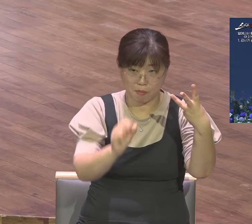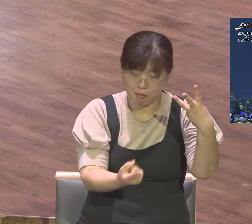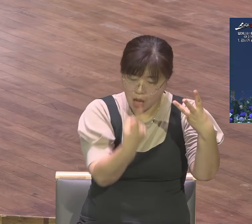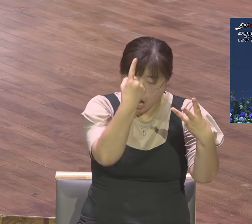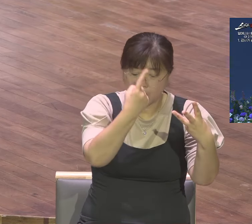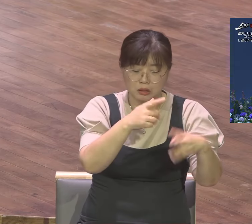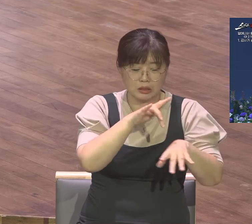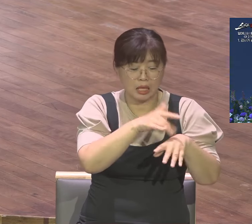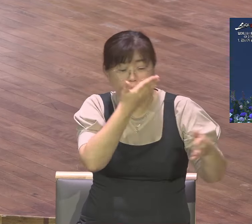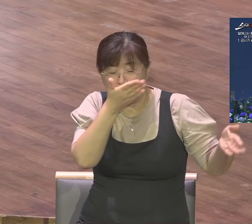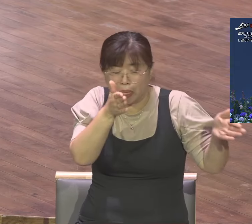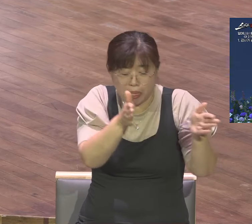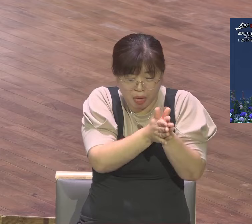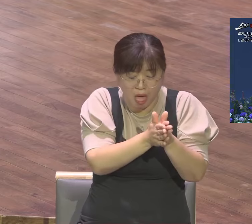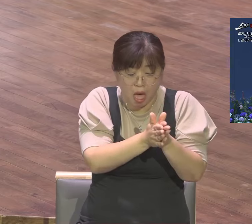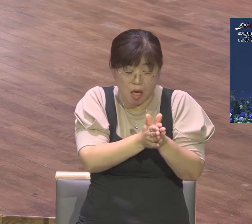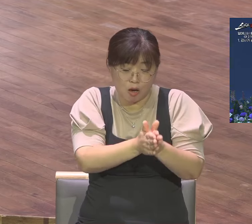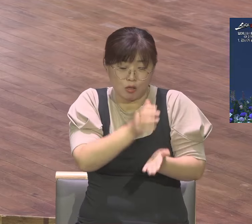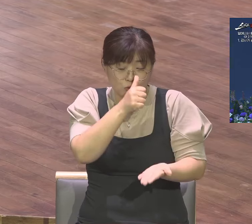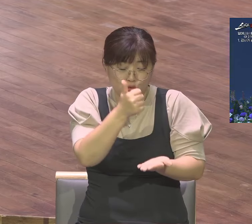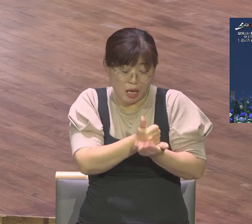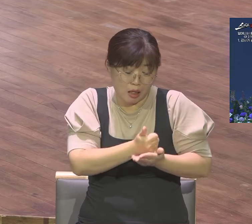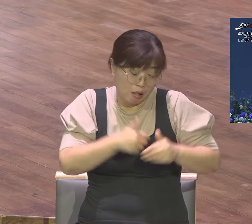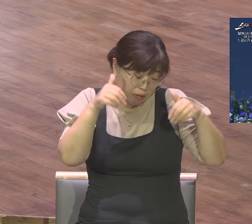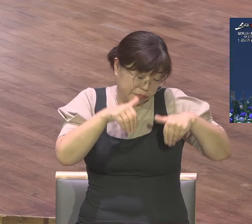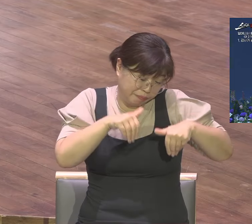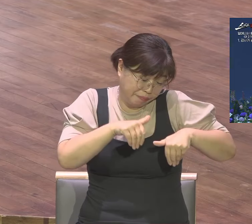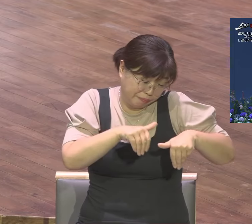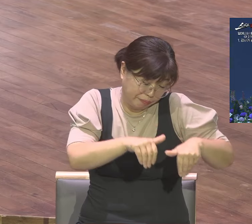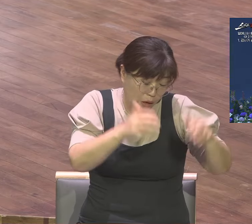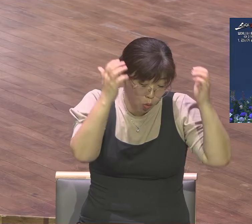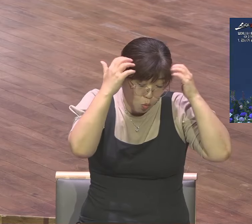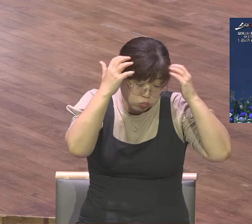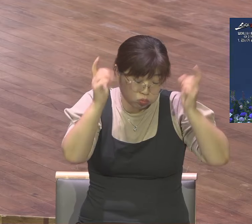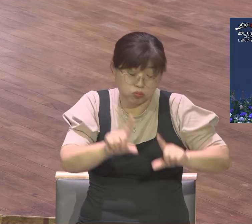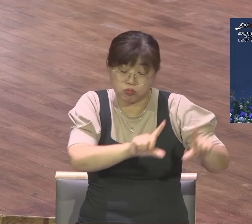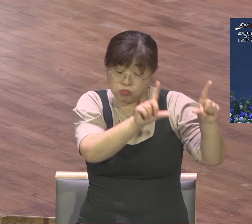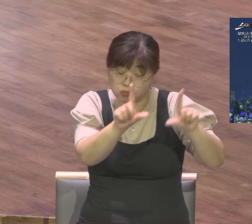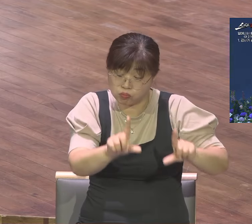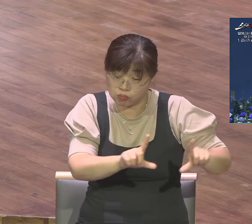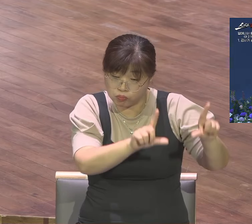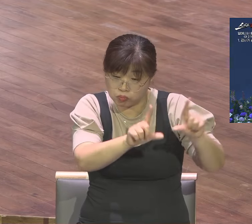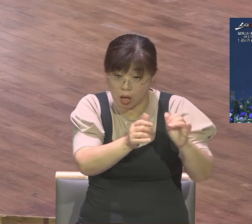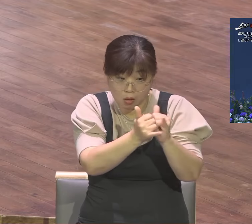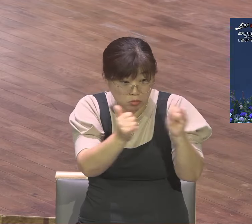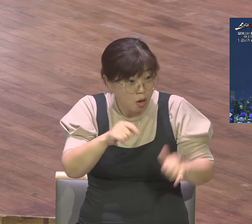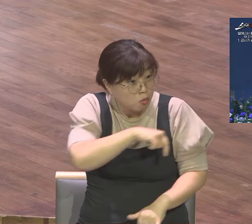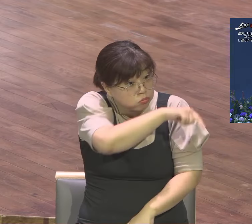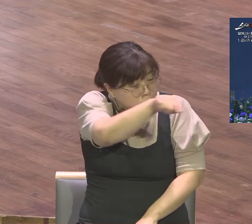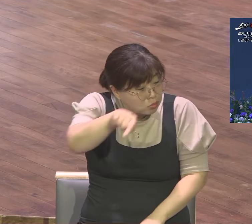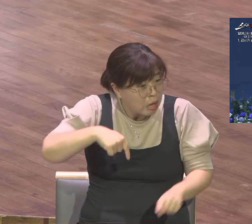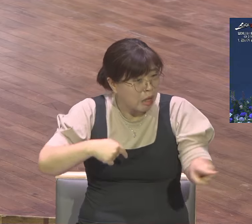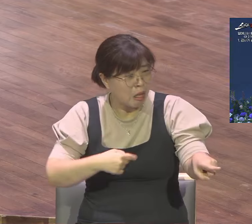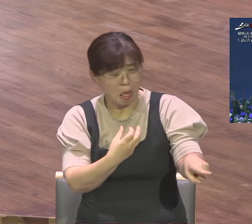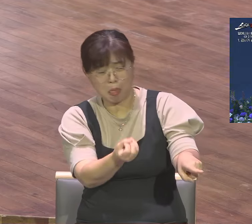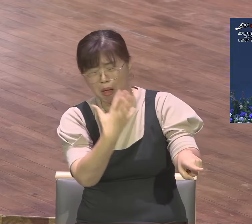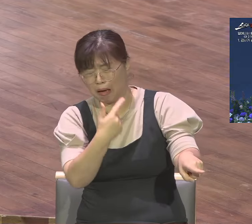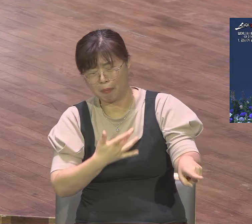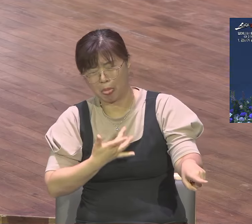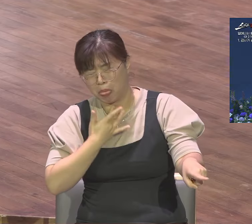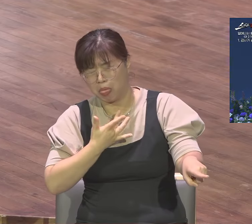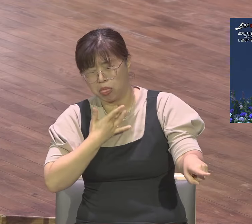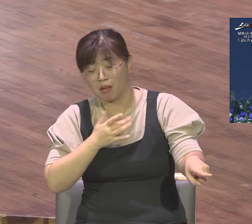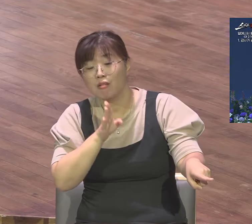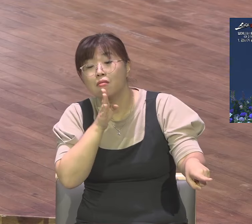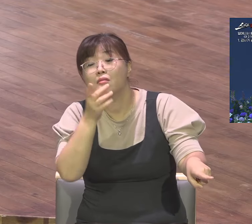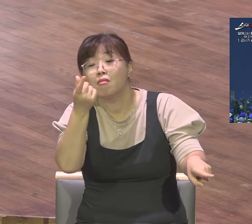아무리 봐도 이쁜 구석이 하나도 없는 범죄한 우리를 아무런 요구 조건도 없이 이 땅에 오셔서